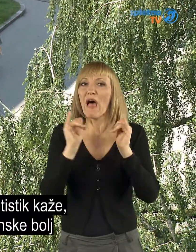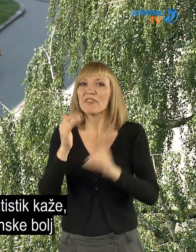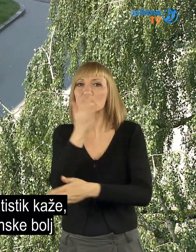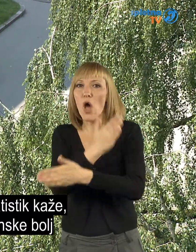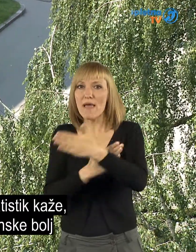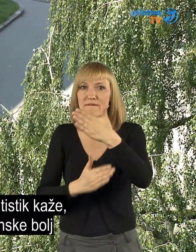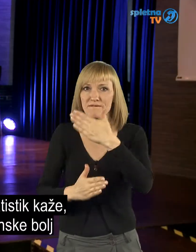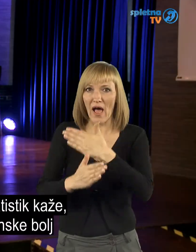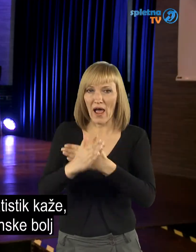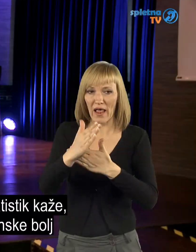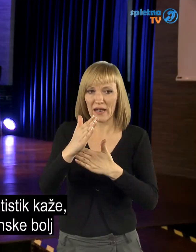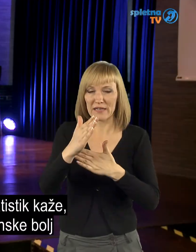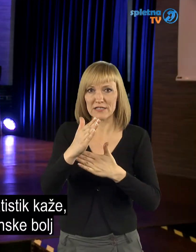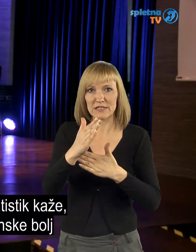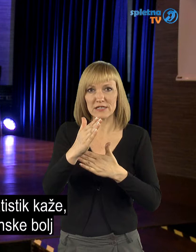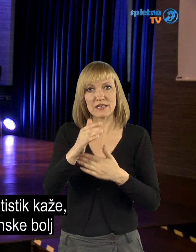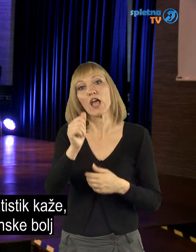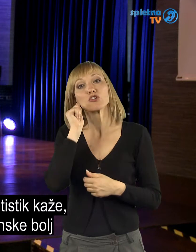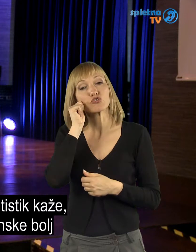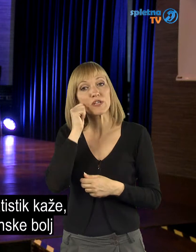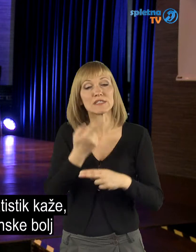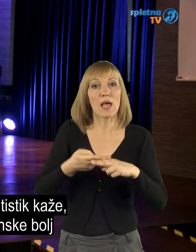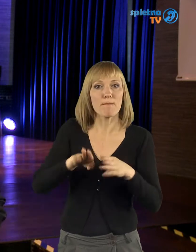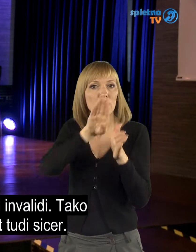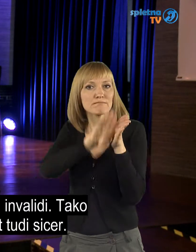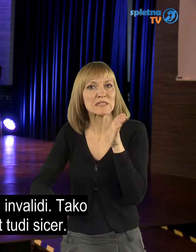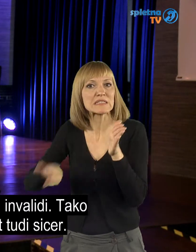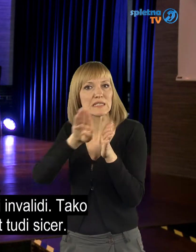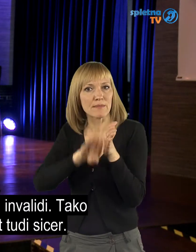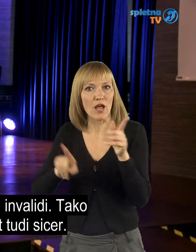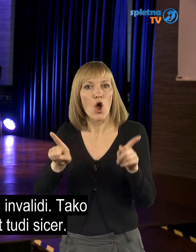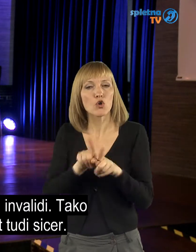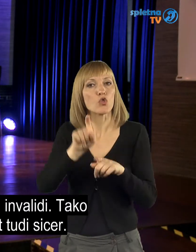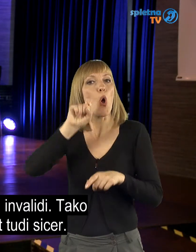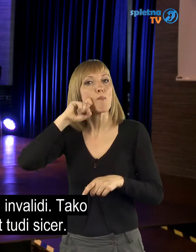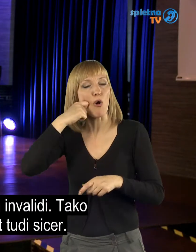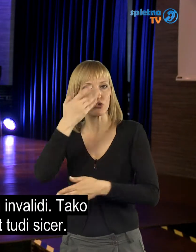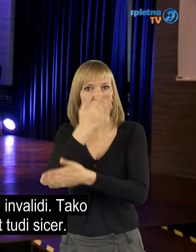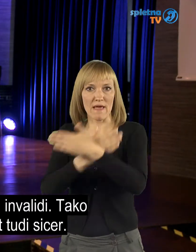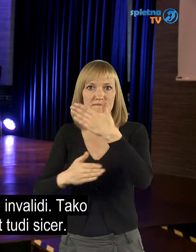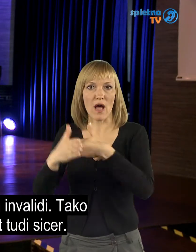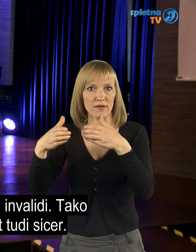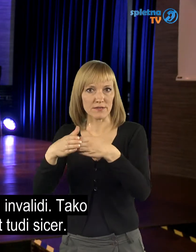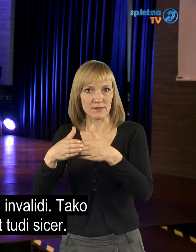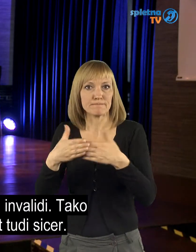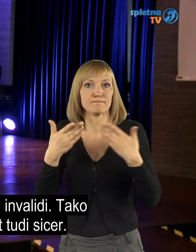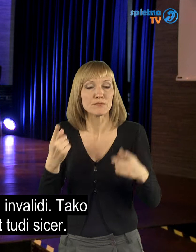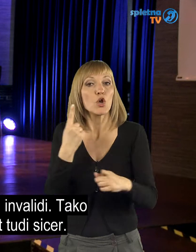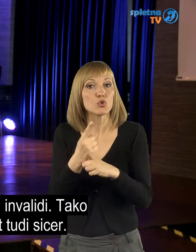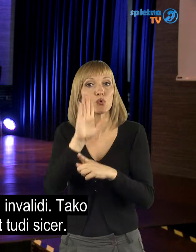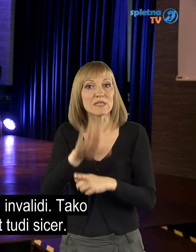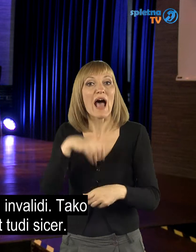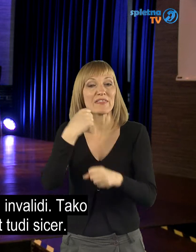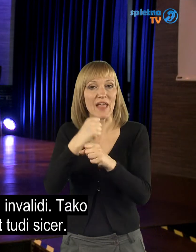Europe says that women with disability are more discriminated than men with disabilities in